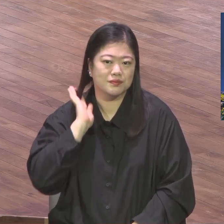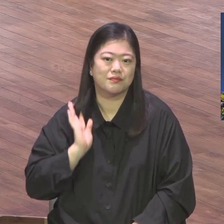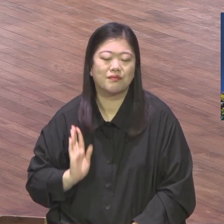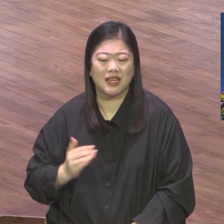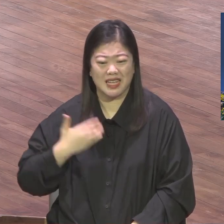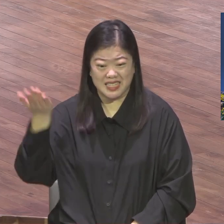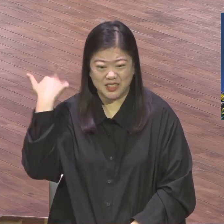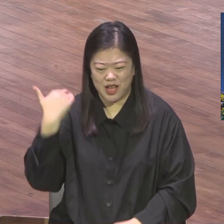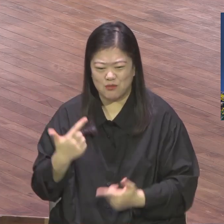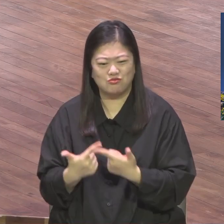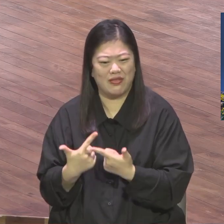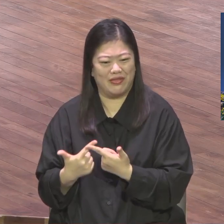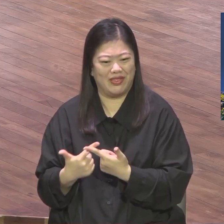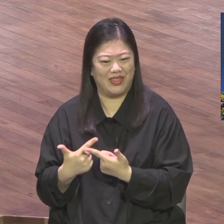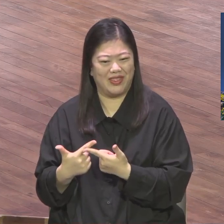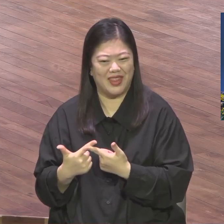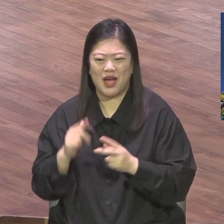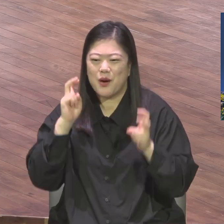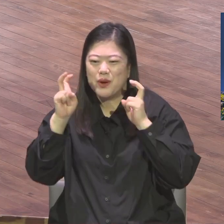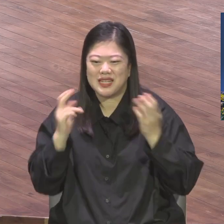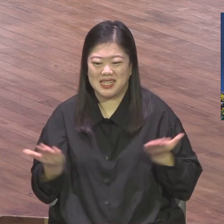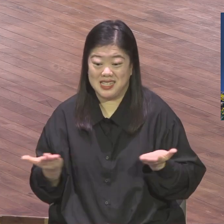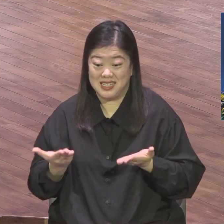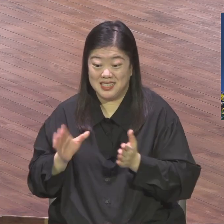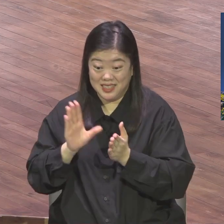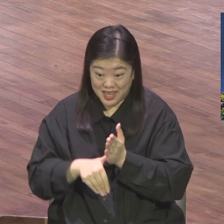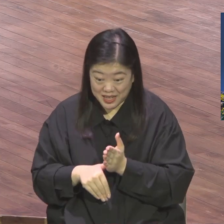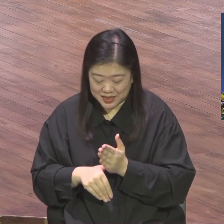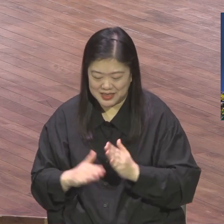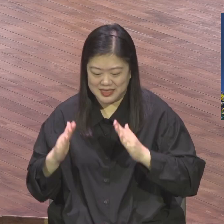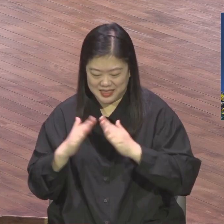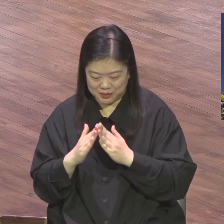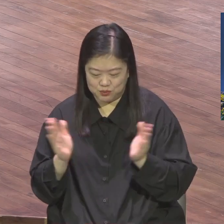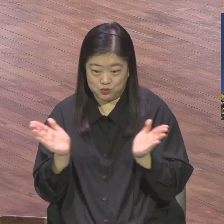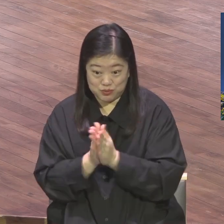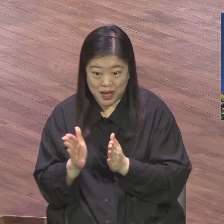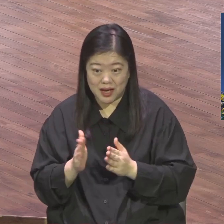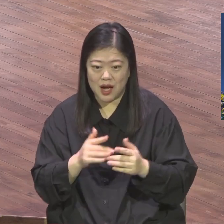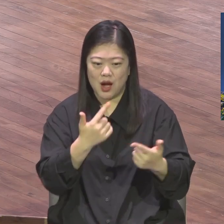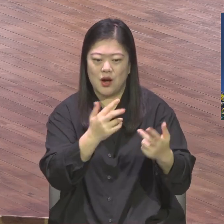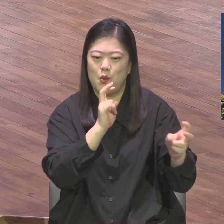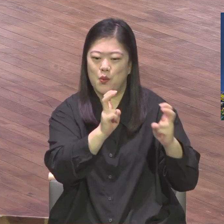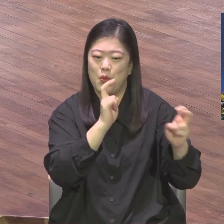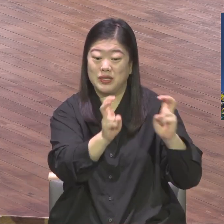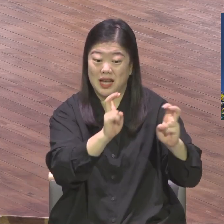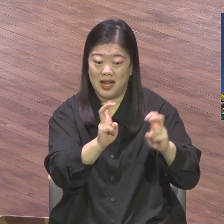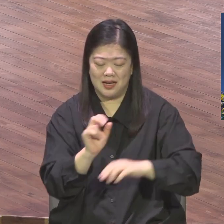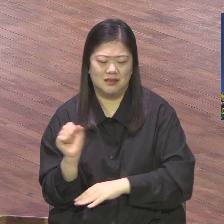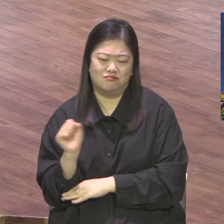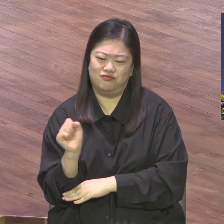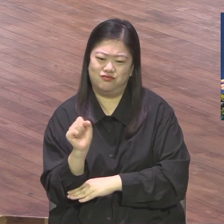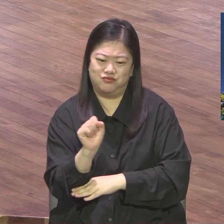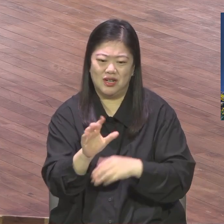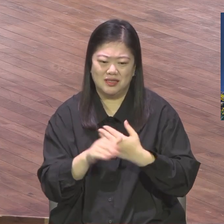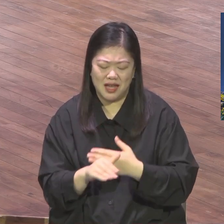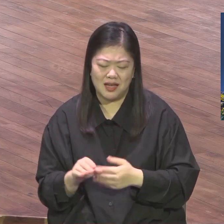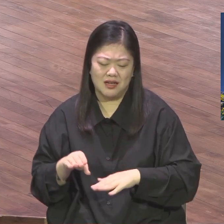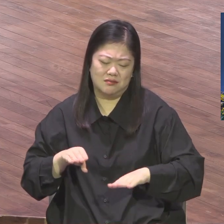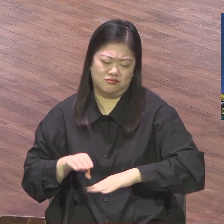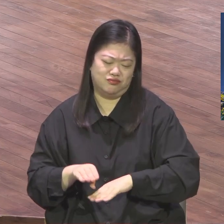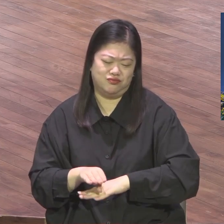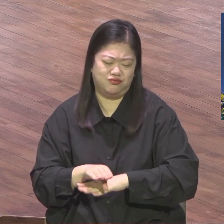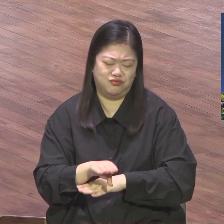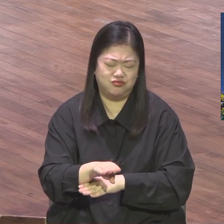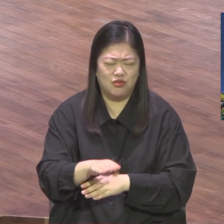때는 혼자 운전해 가면서 혼자서 막 부르면서 가라. 눈물이 확 쏟아지면 차 대놓고